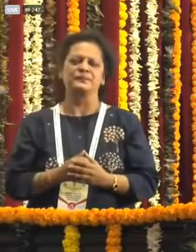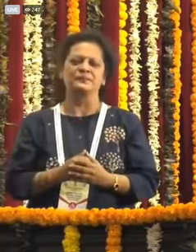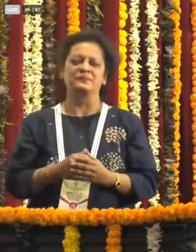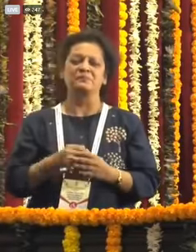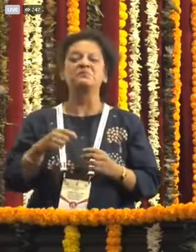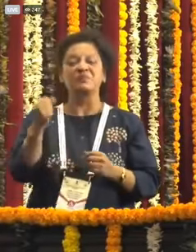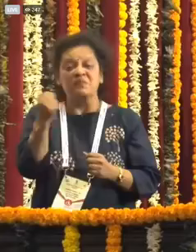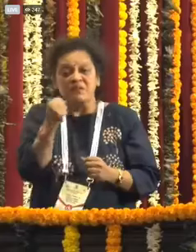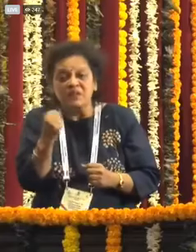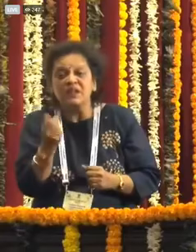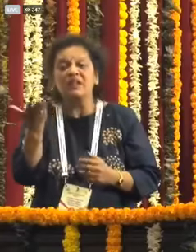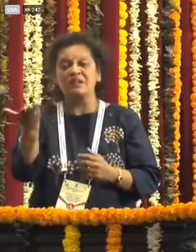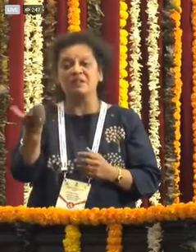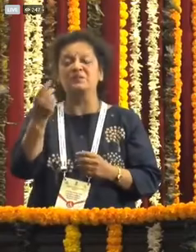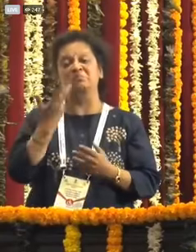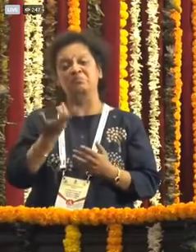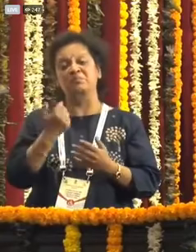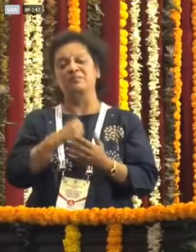ज्येष्ठ नागरिकांसाठी